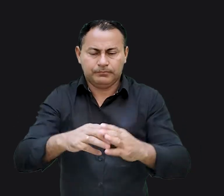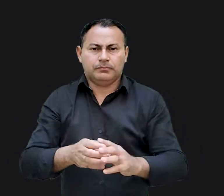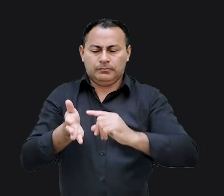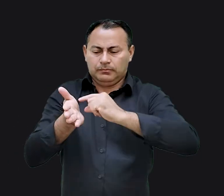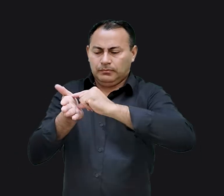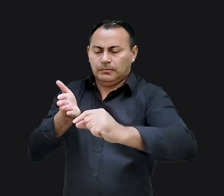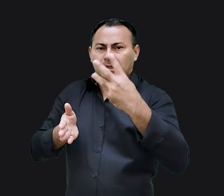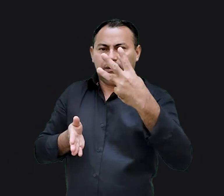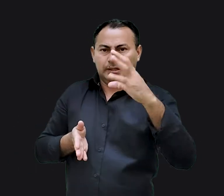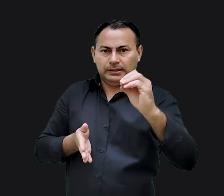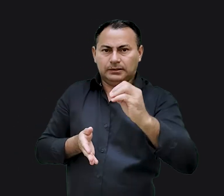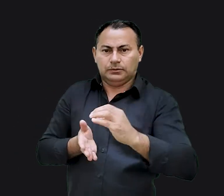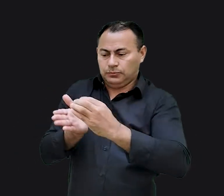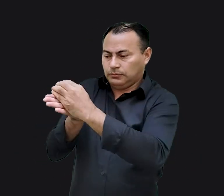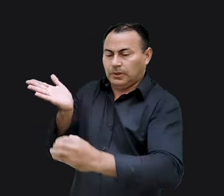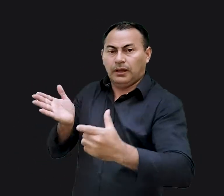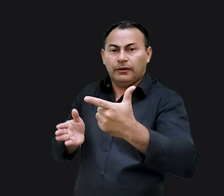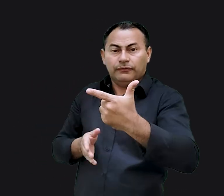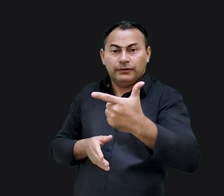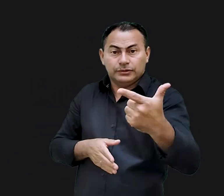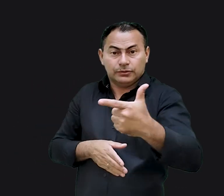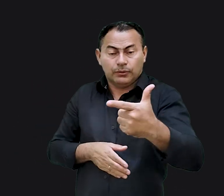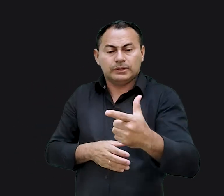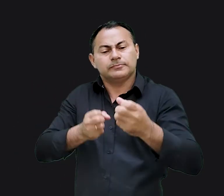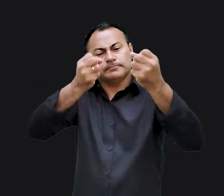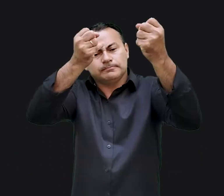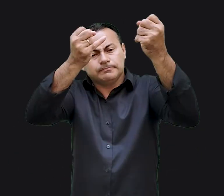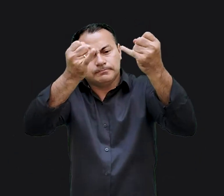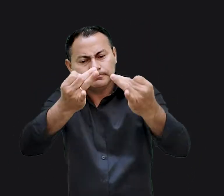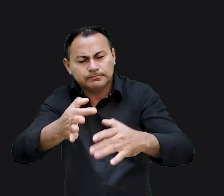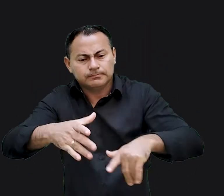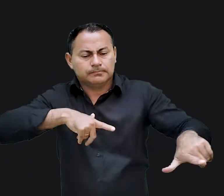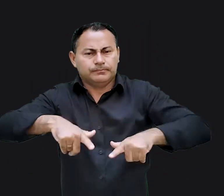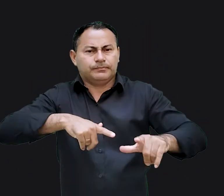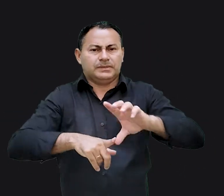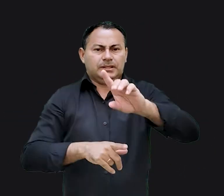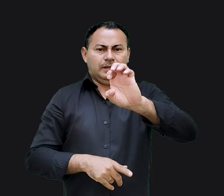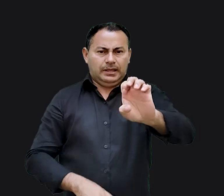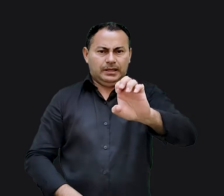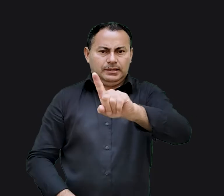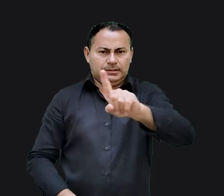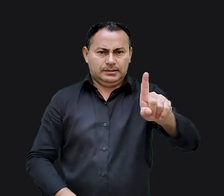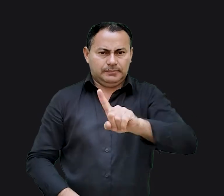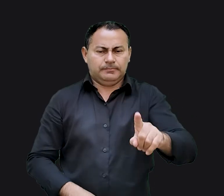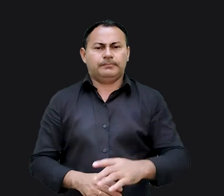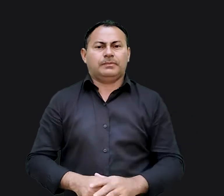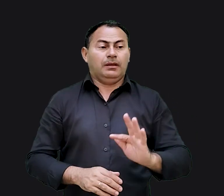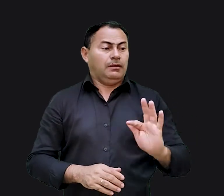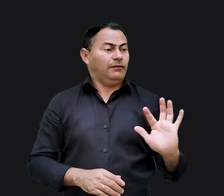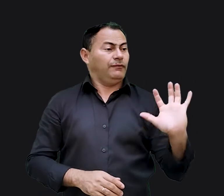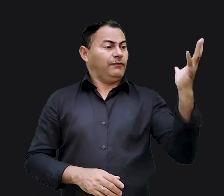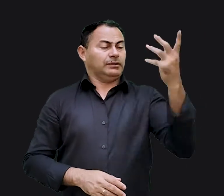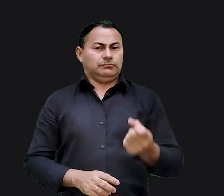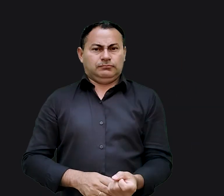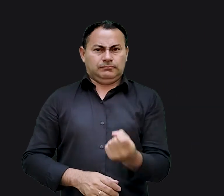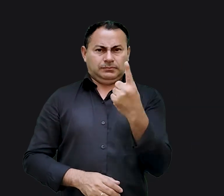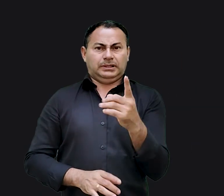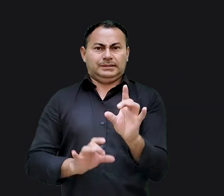ministério. O versículo 30 do capítulo 22 é a descrição do trabalho de Ezequiel. Fatos estranhos